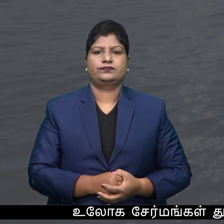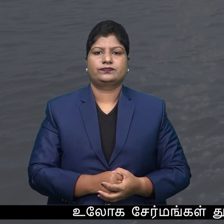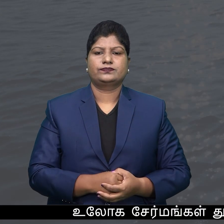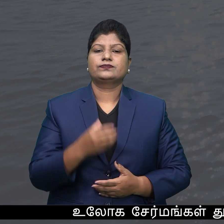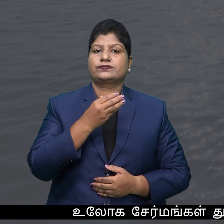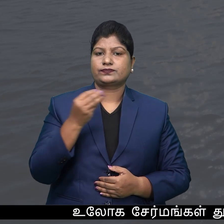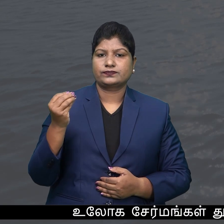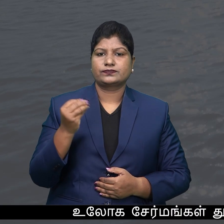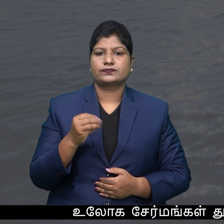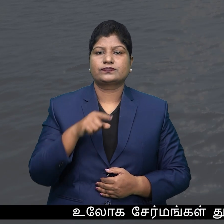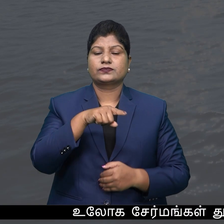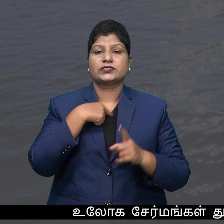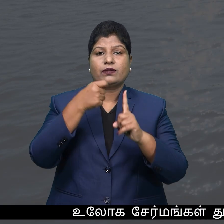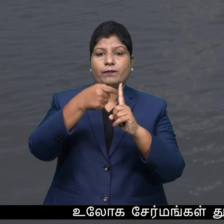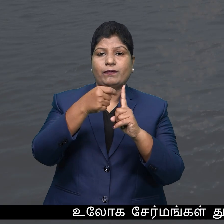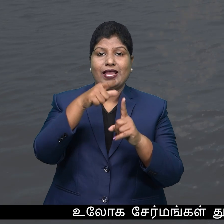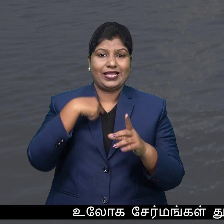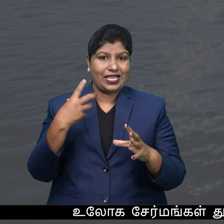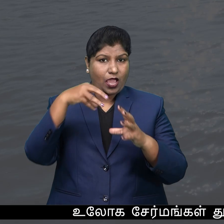உலோக சேர்மங்கள் துரிதப்படுத்தப்பட வேண்டும்.